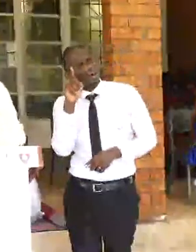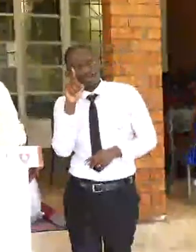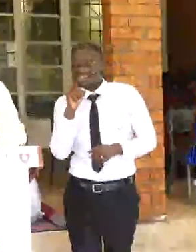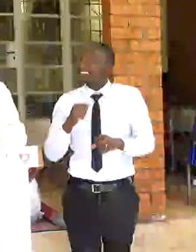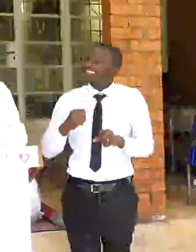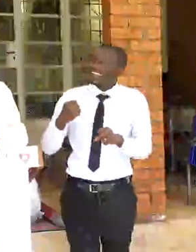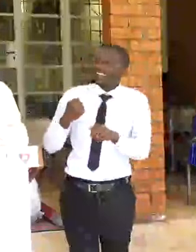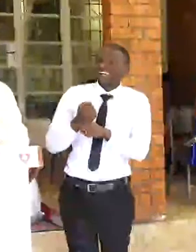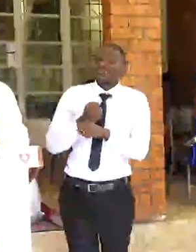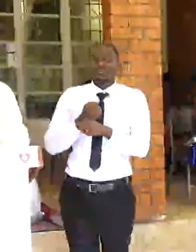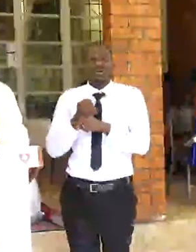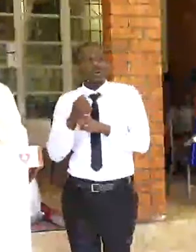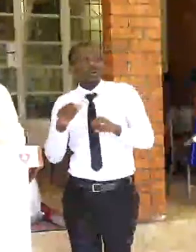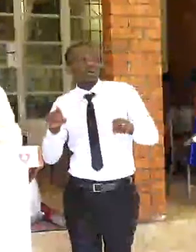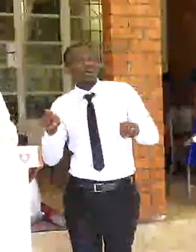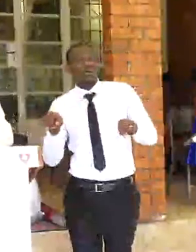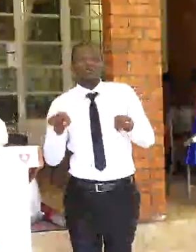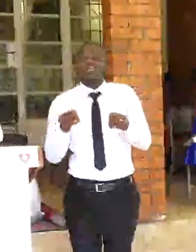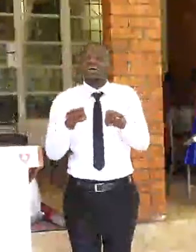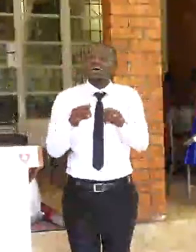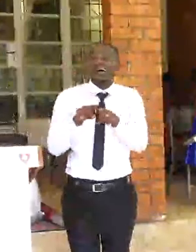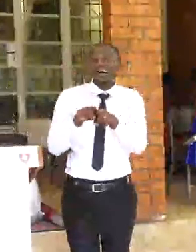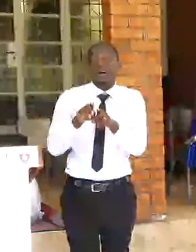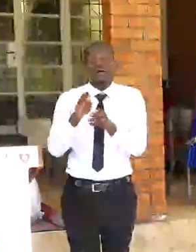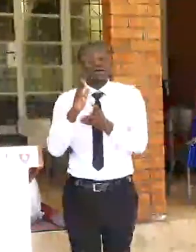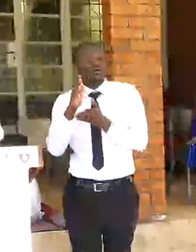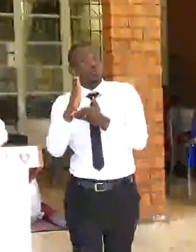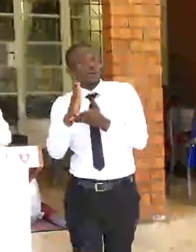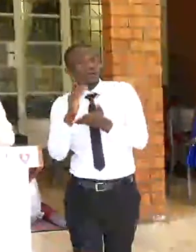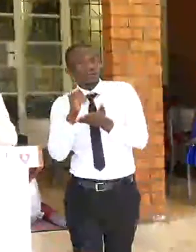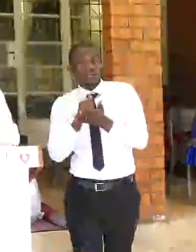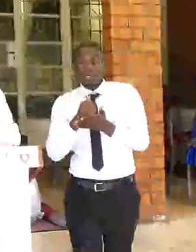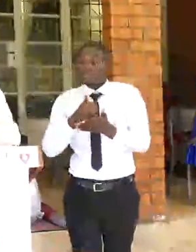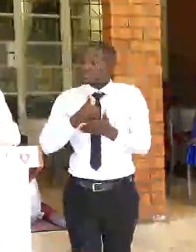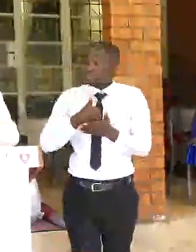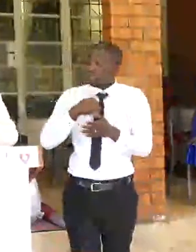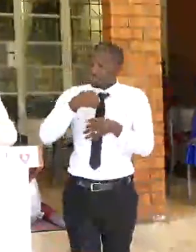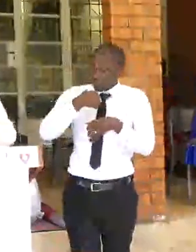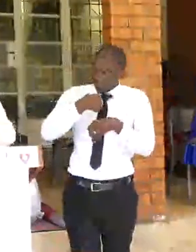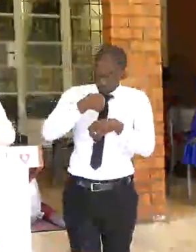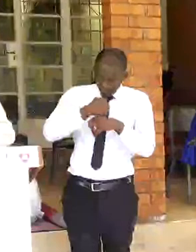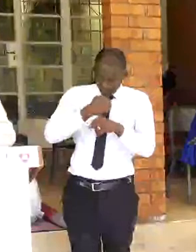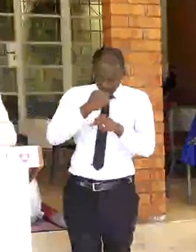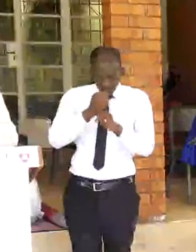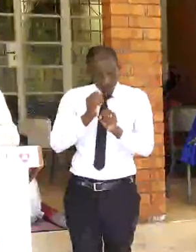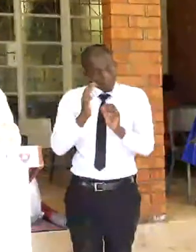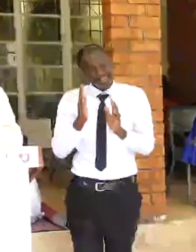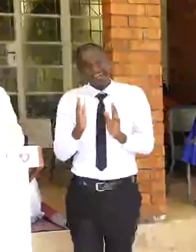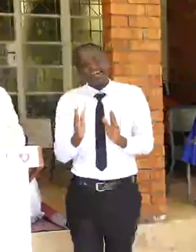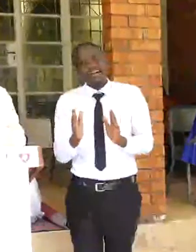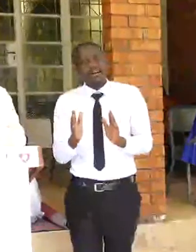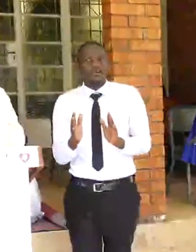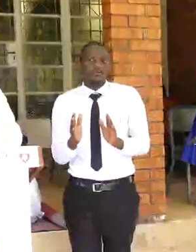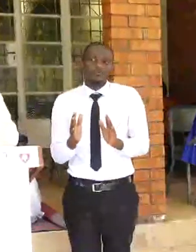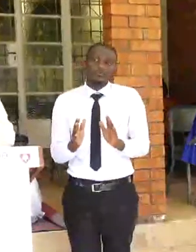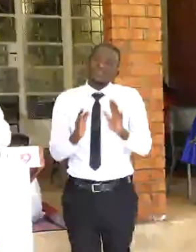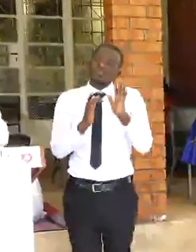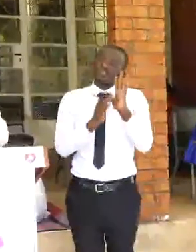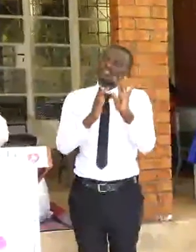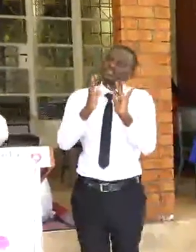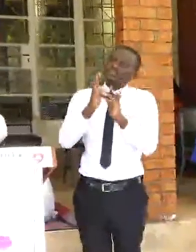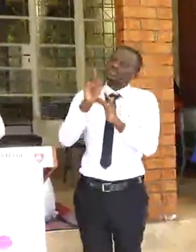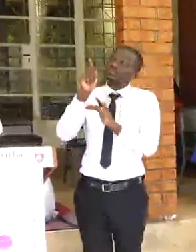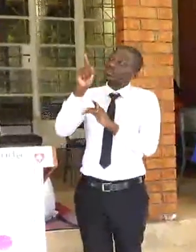onangi Yesu bobokola kumanga nsendi bumba